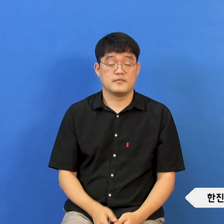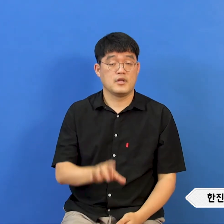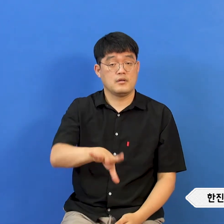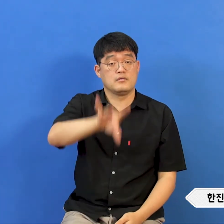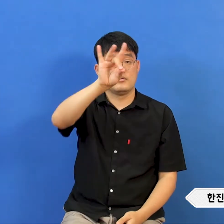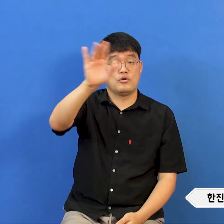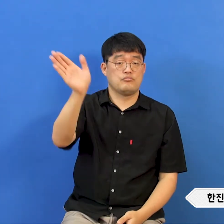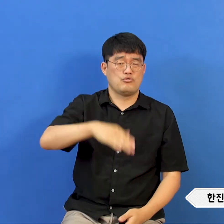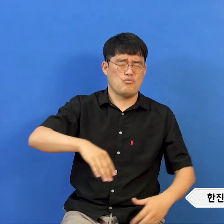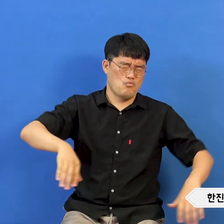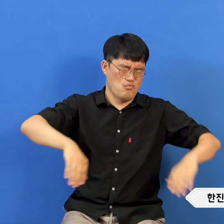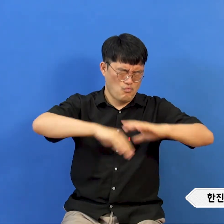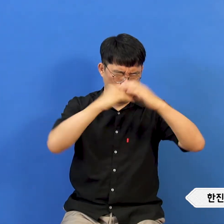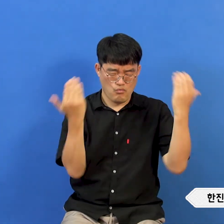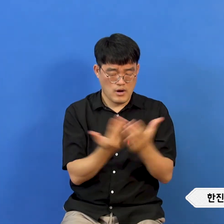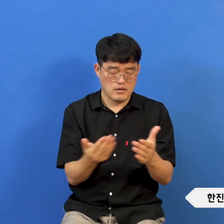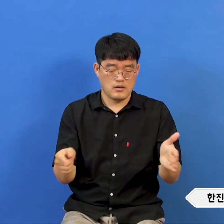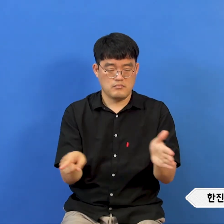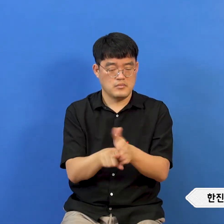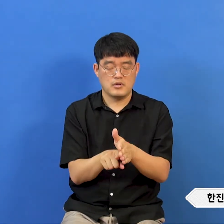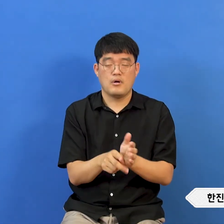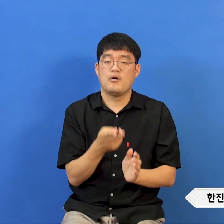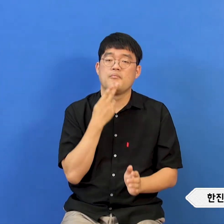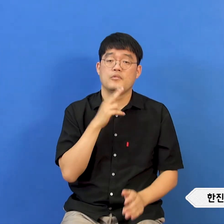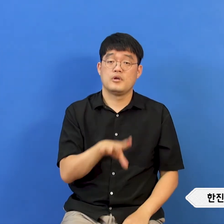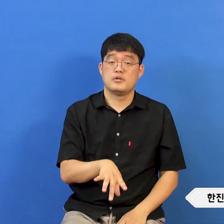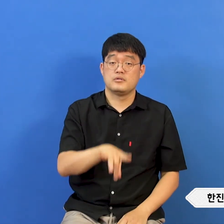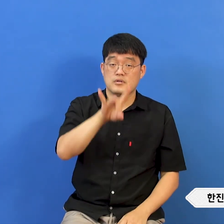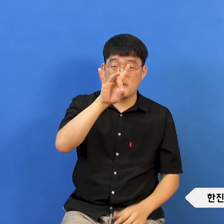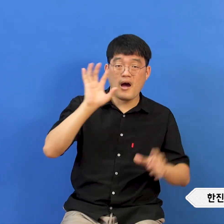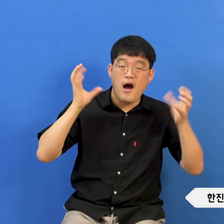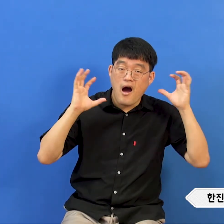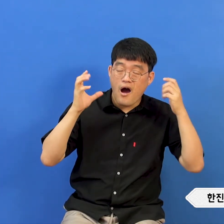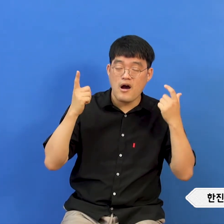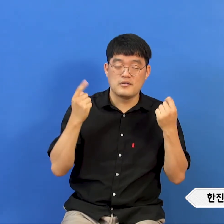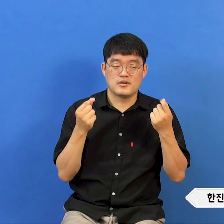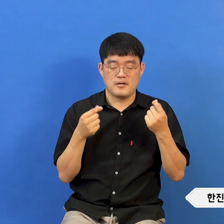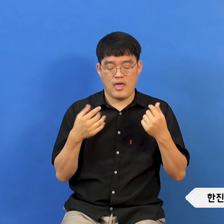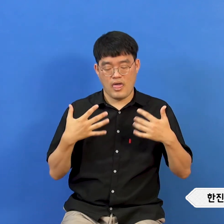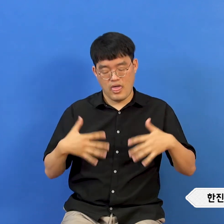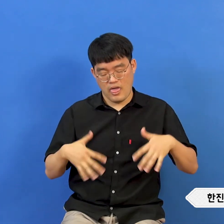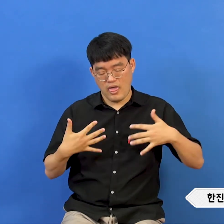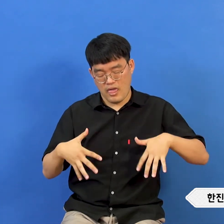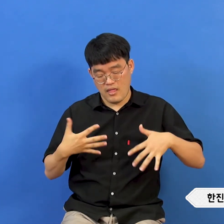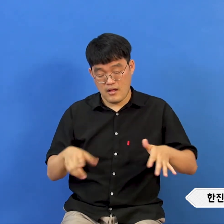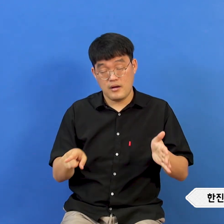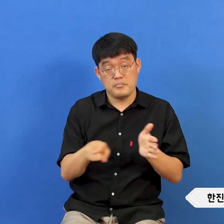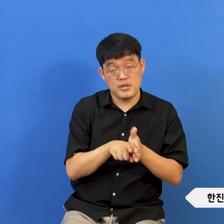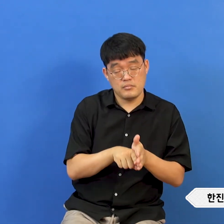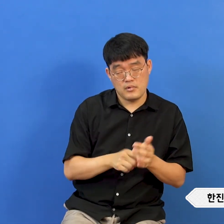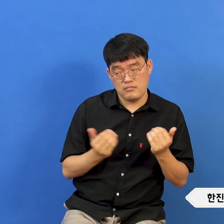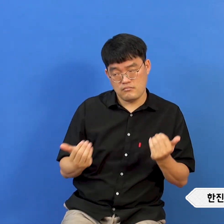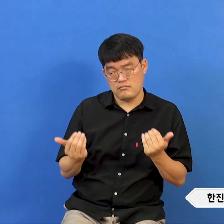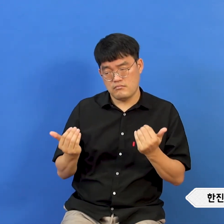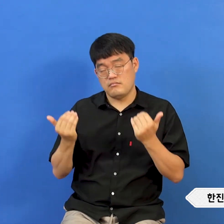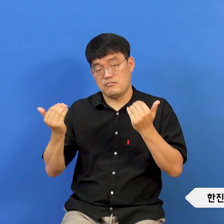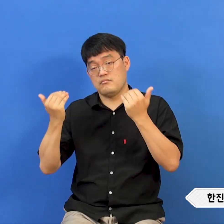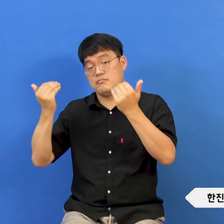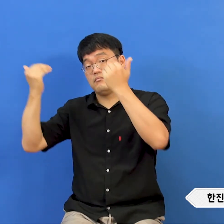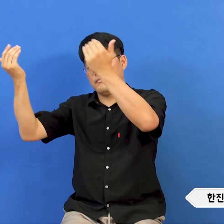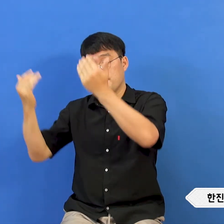완벽하게 믿는 사람은 없습니다. 처음에는 다 어린아이같이 연약한 믿음인데 그게 자라는 것이죠.